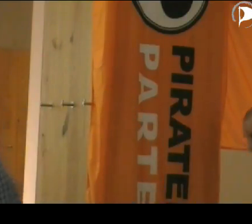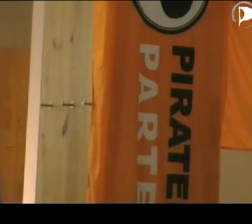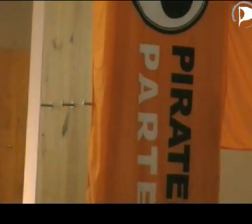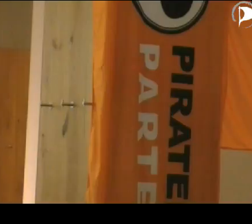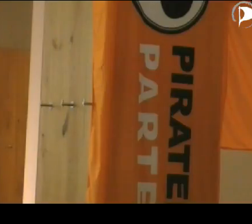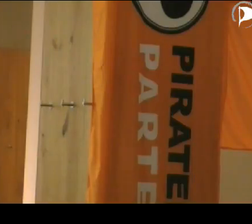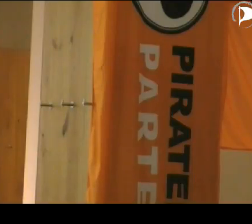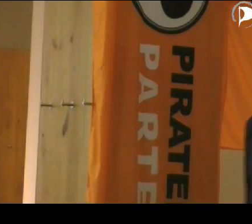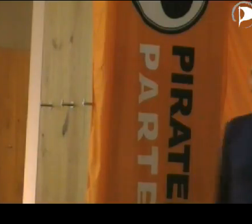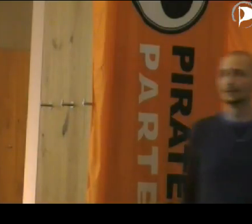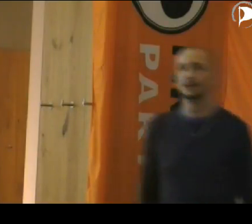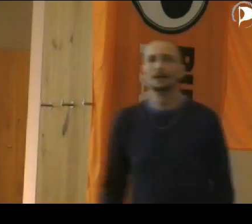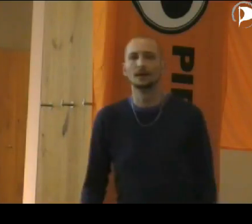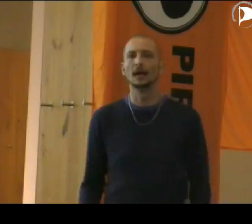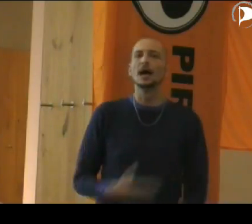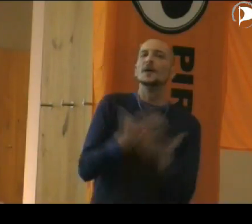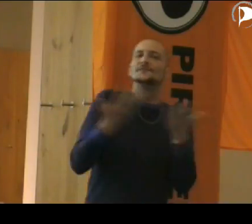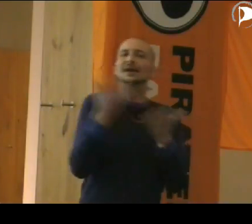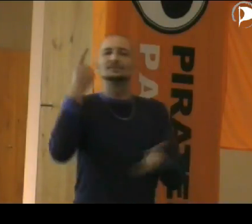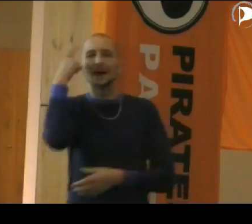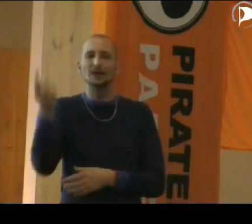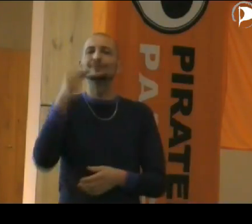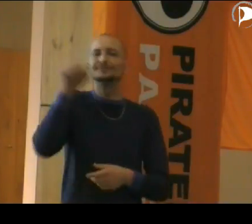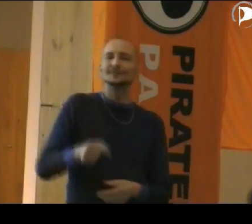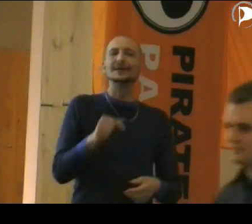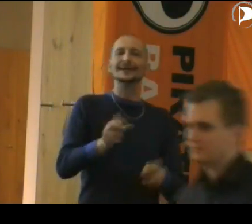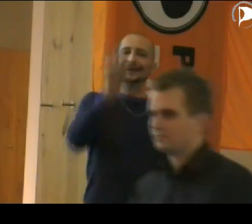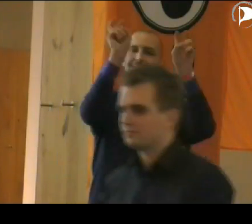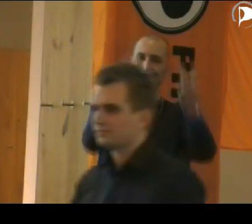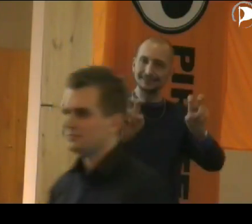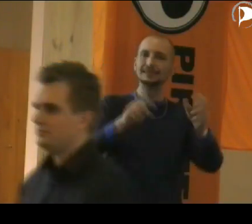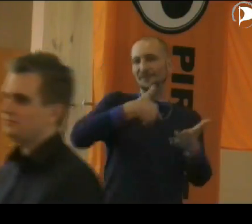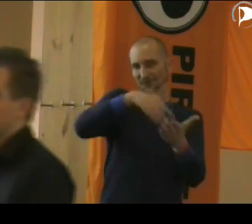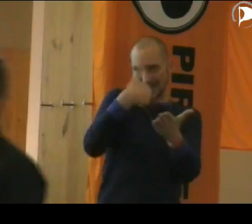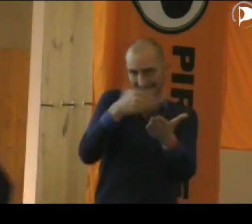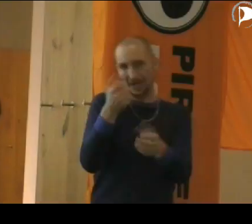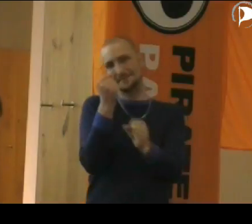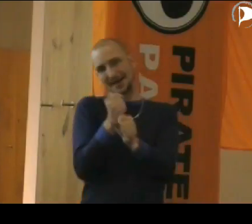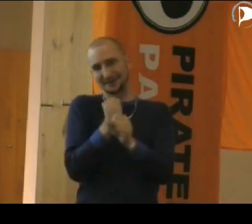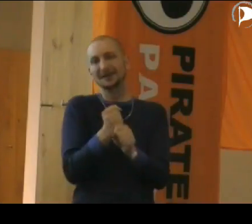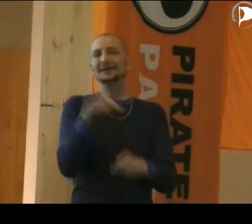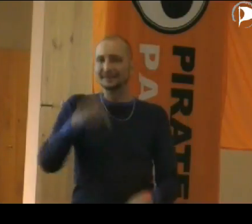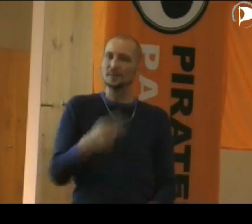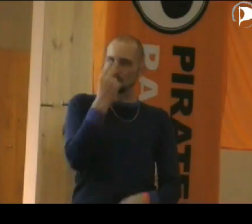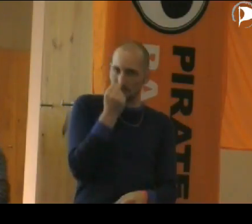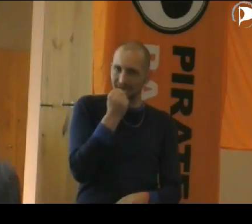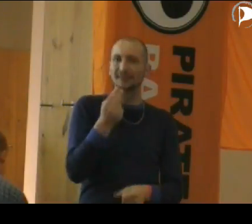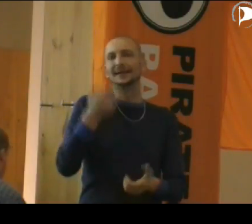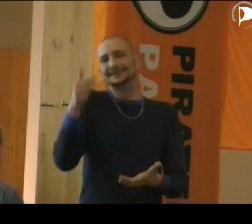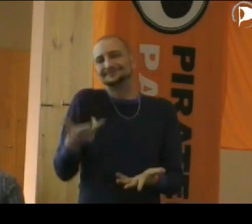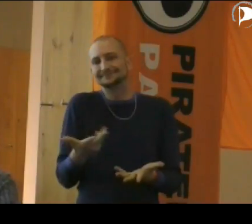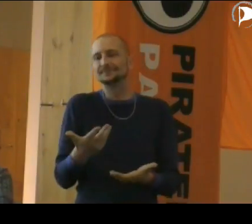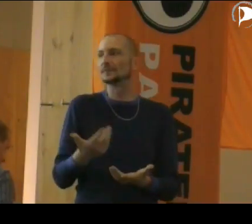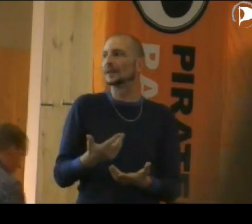was haltet ihr davon werdet ihr herkommt und netze wieder einen punkt gemacht hatte nur ist so als versuche wir haben das problem